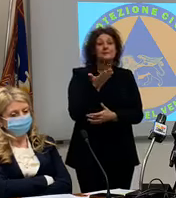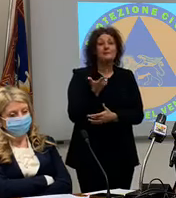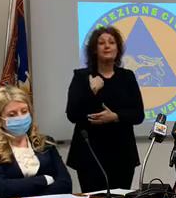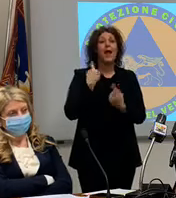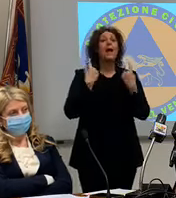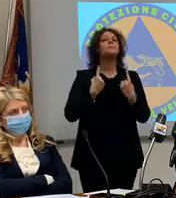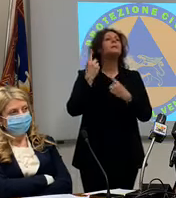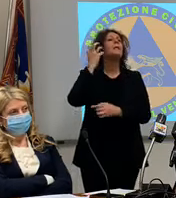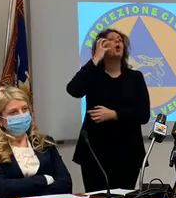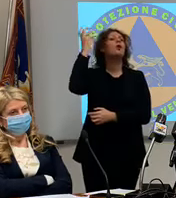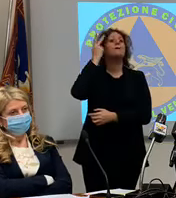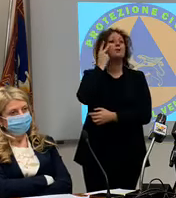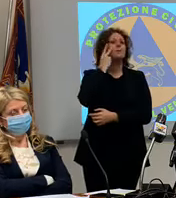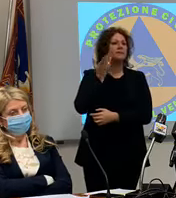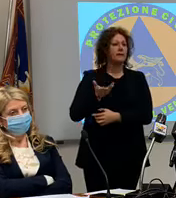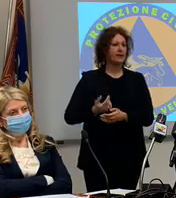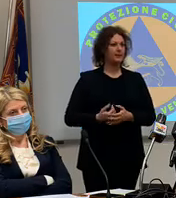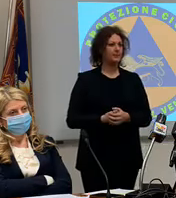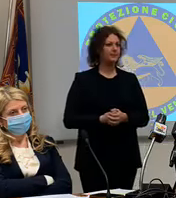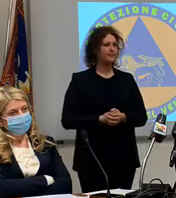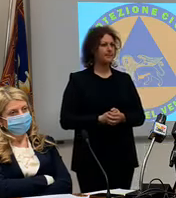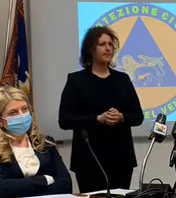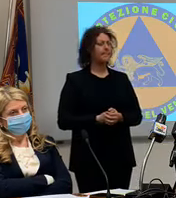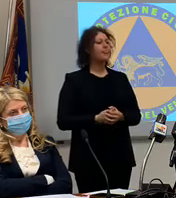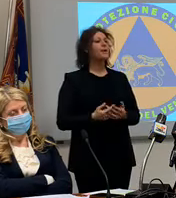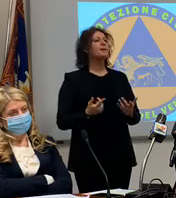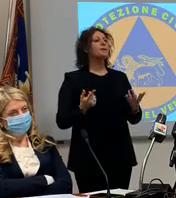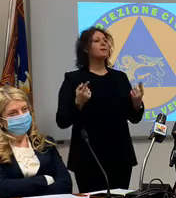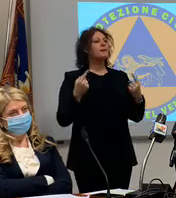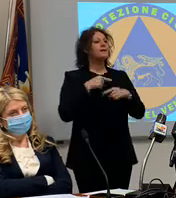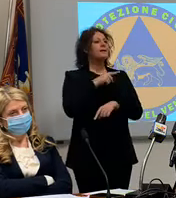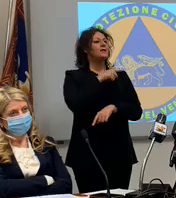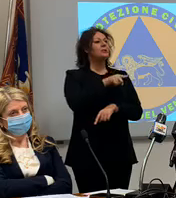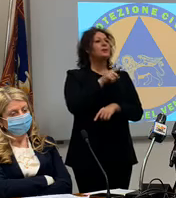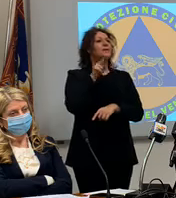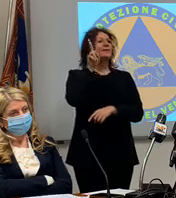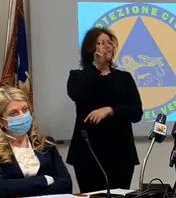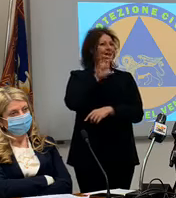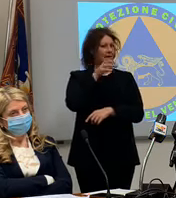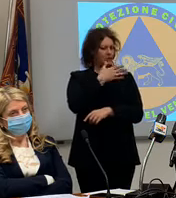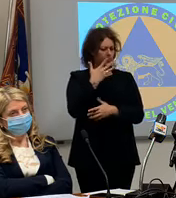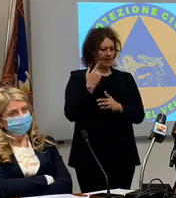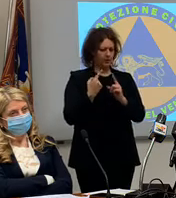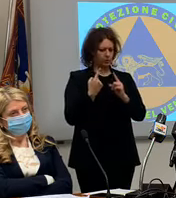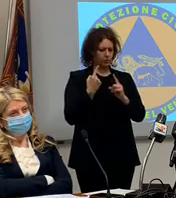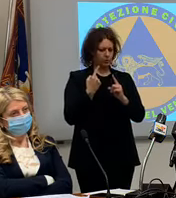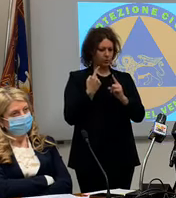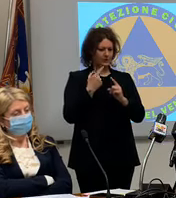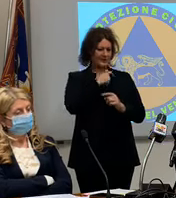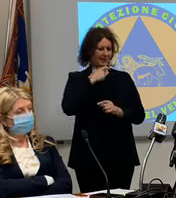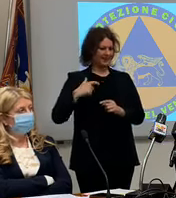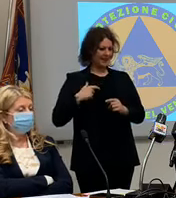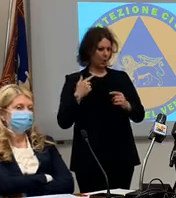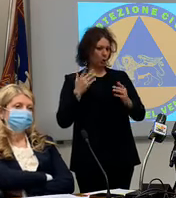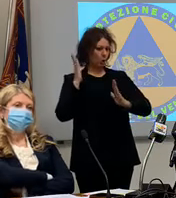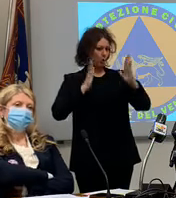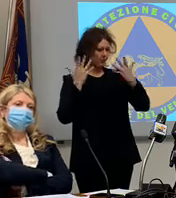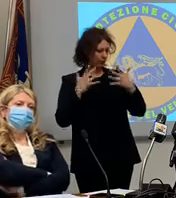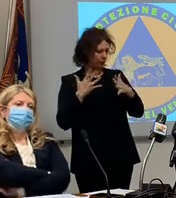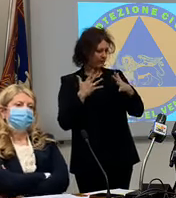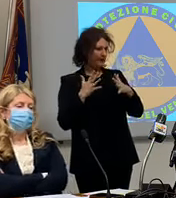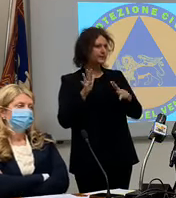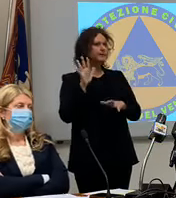da quello che si sa per quanto riguarda la proposta Comunque del Veneto alla luce del confronto che c'è stato ieri con i sindaci ci risulta che ci siano diverse